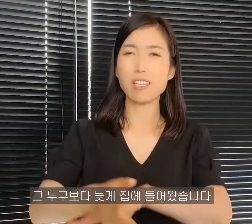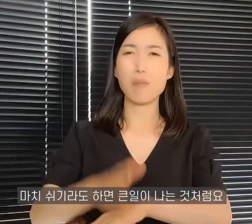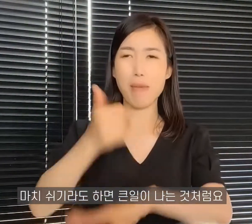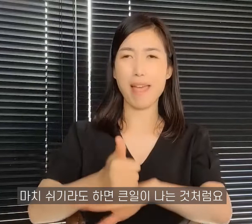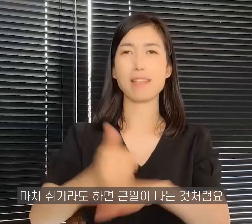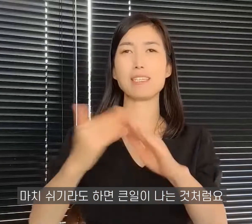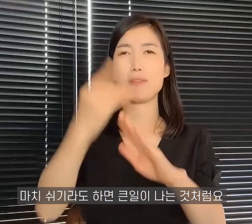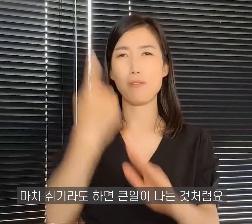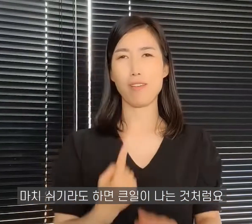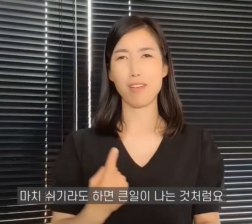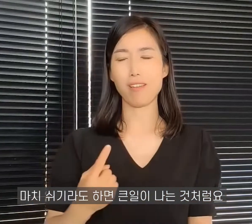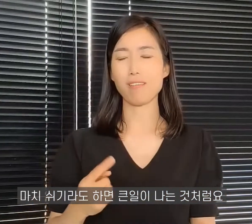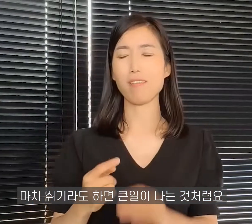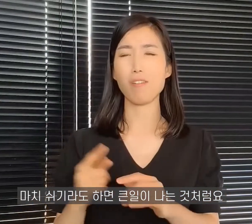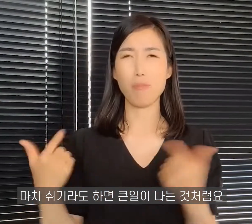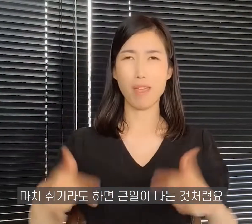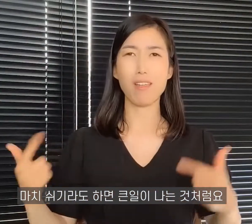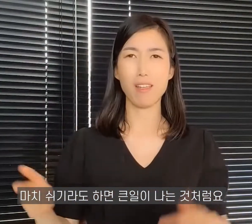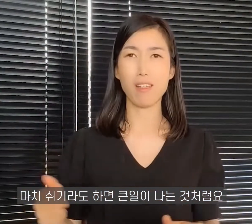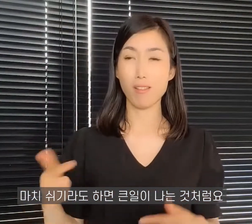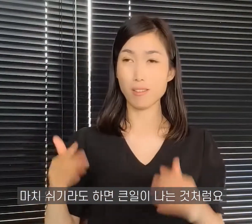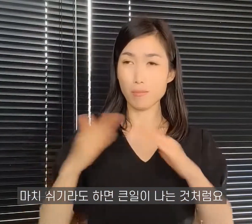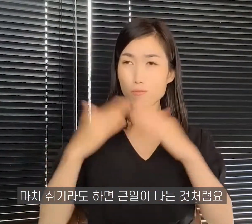마치 쉬 기라도 하면 큰일이 나는 것 처럼요